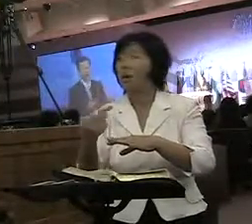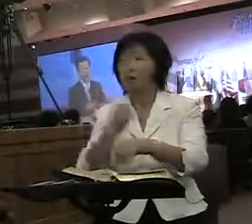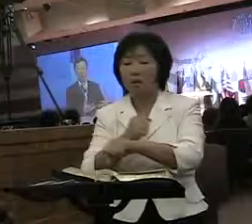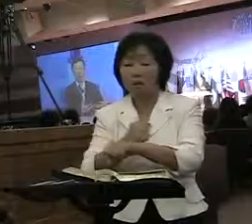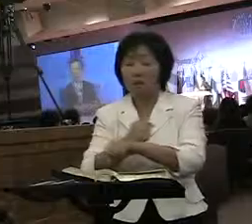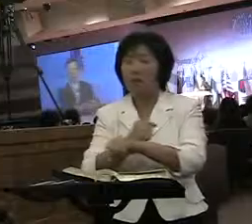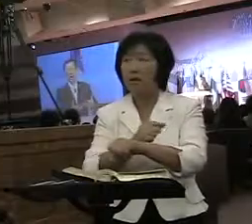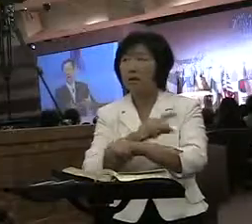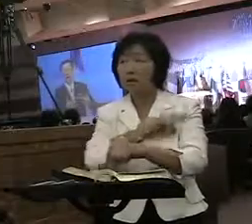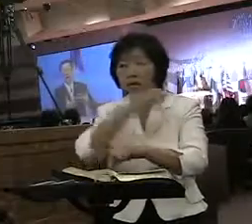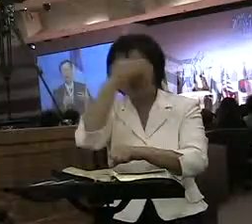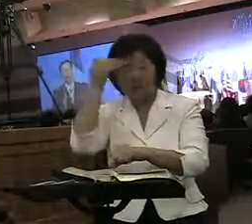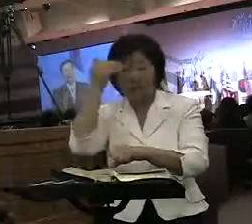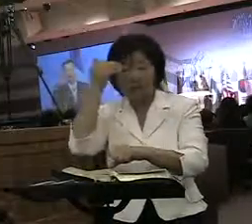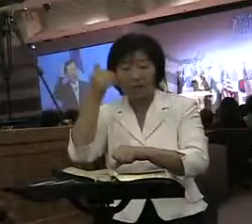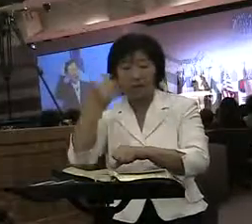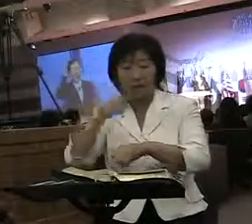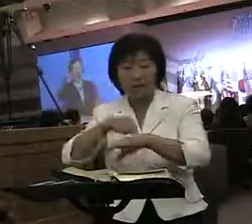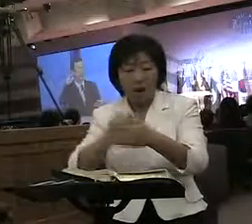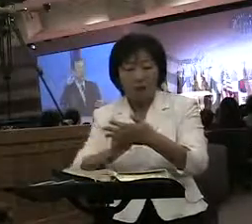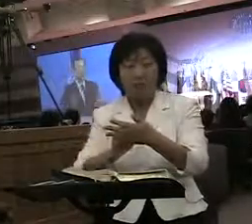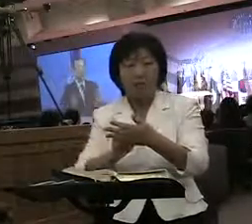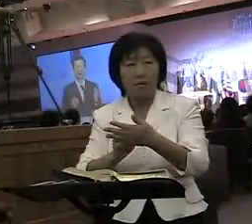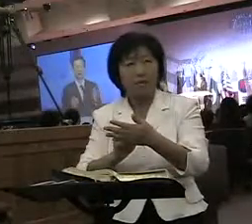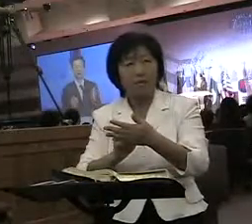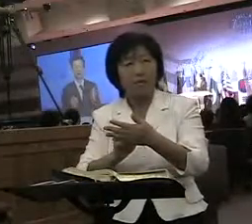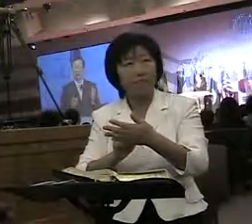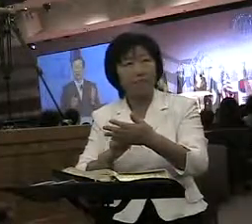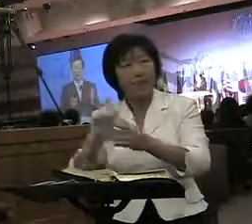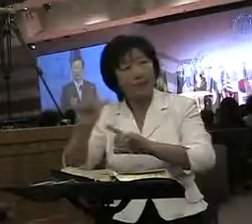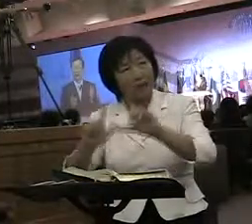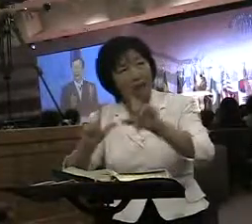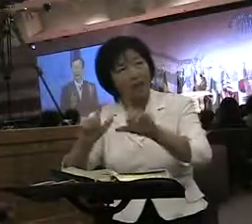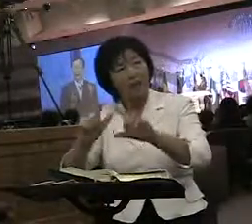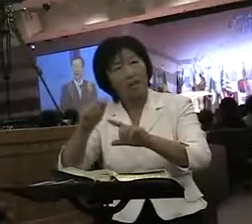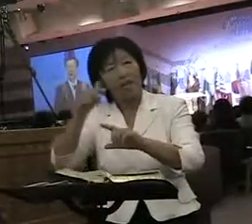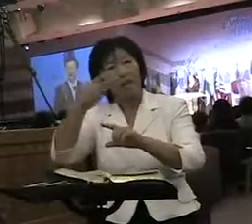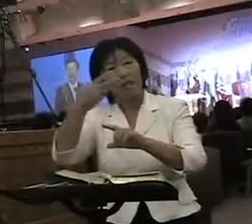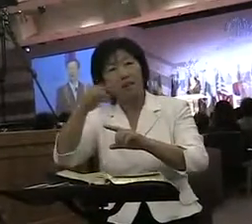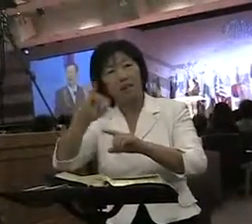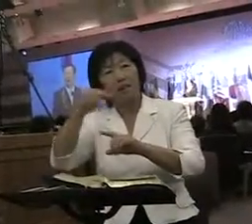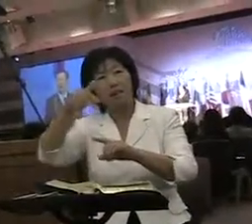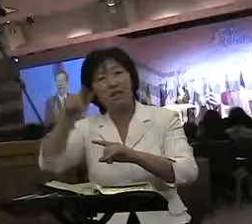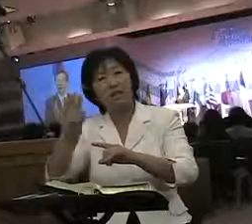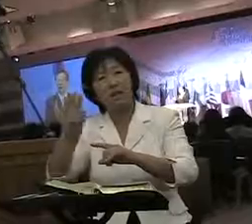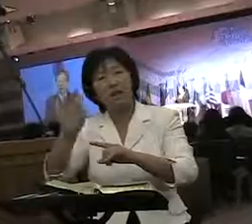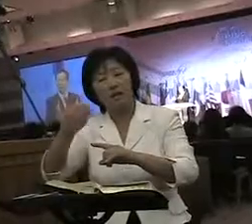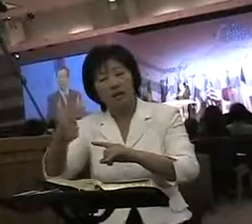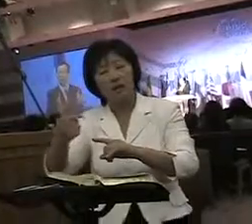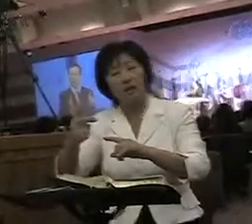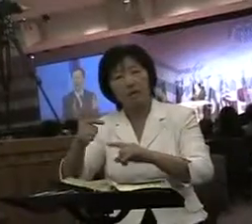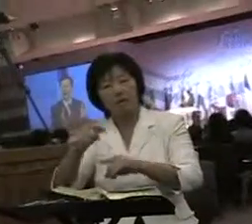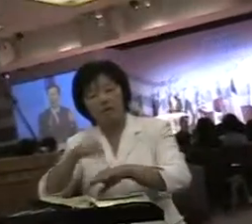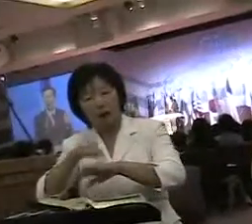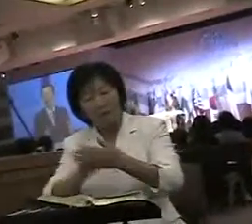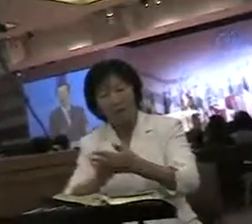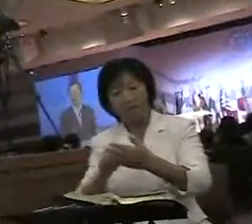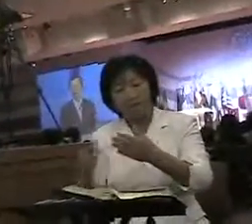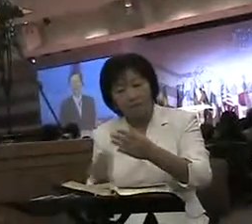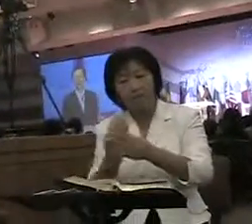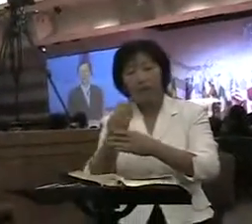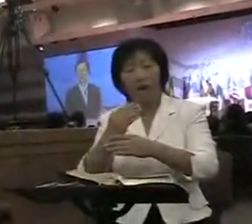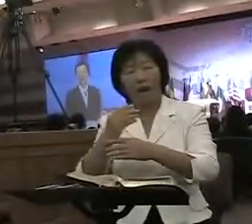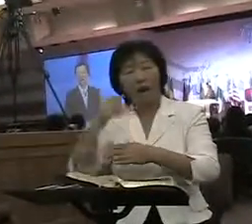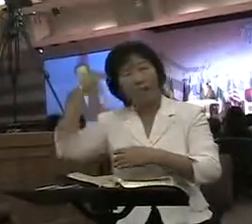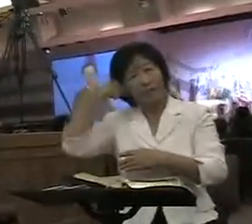패션을 일으키고 마음의 그 디자인을 일으키는 것은 그 한 사랑하는 여인을 향한 마음일 겁니다. 감정일